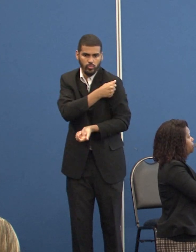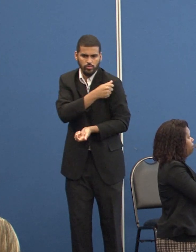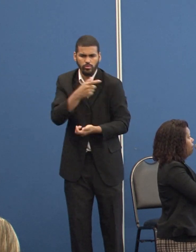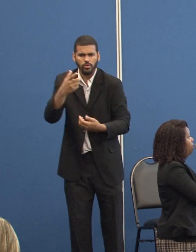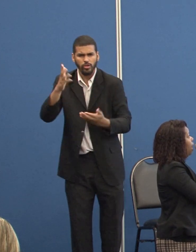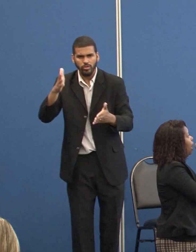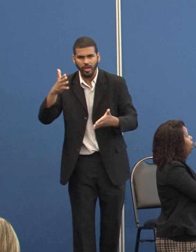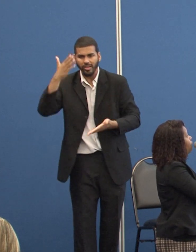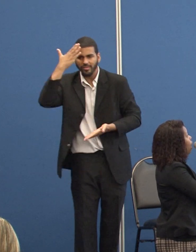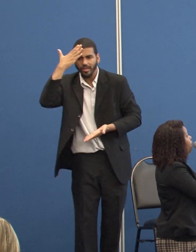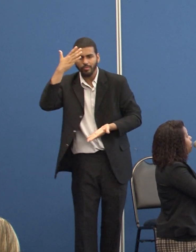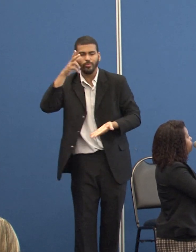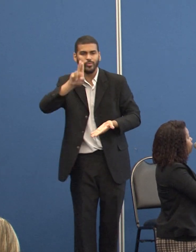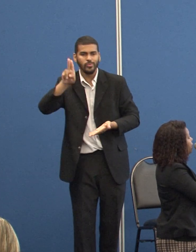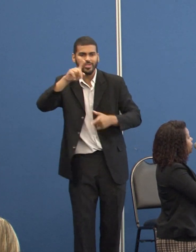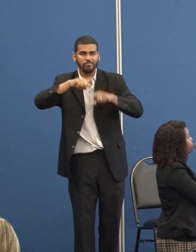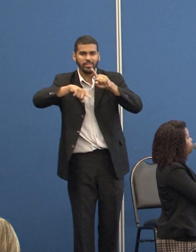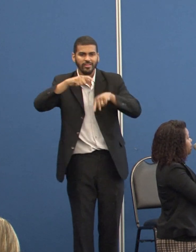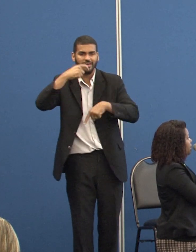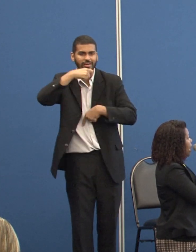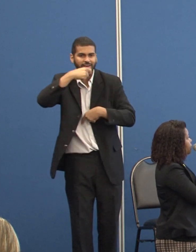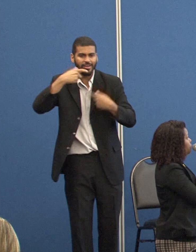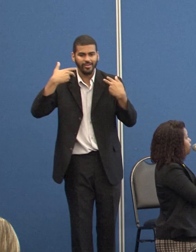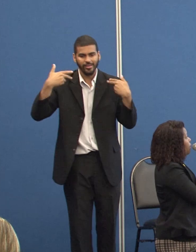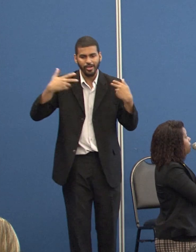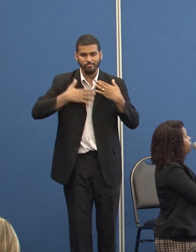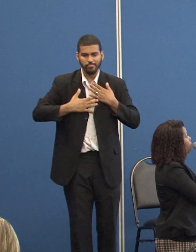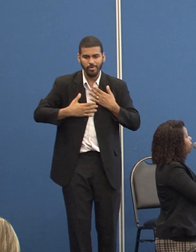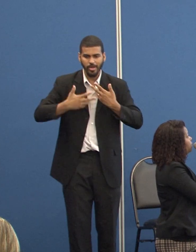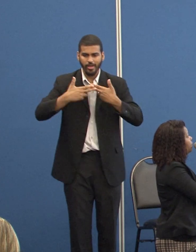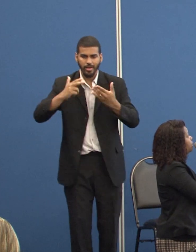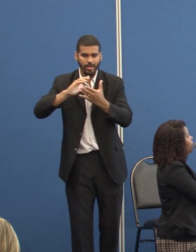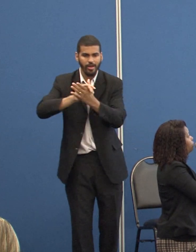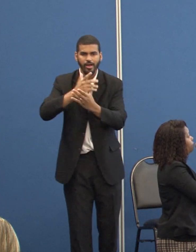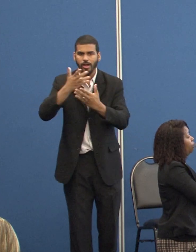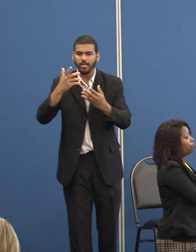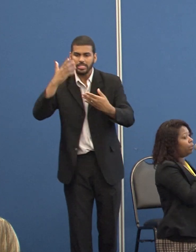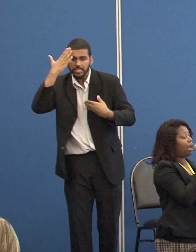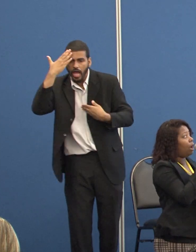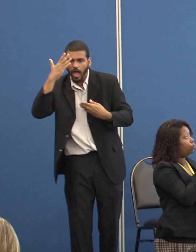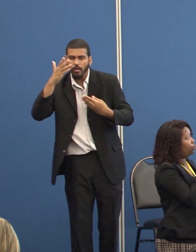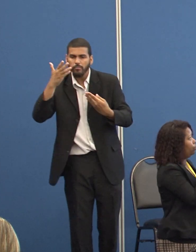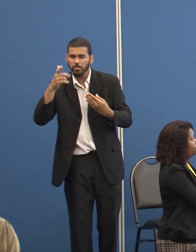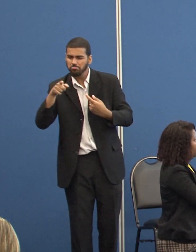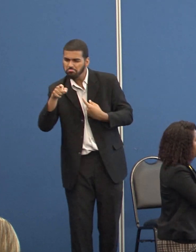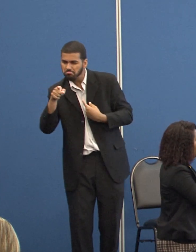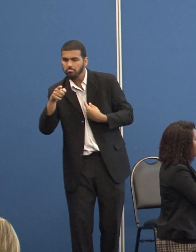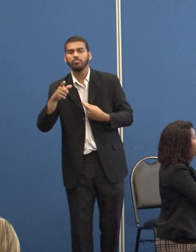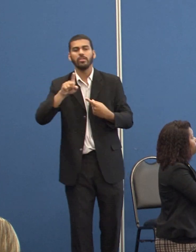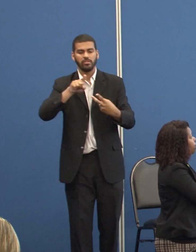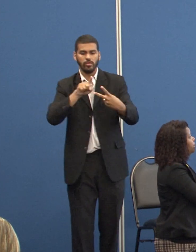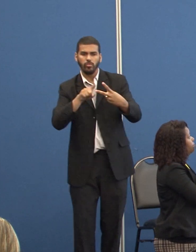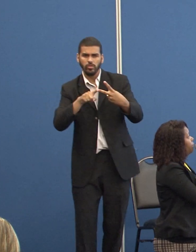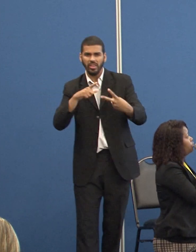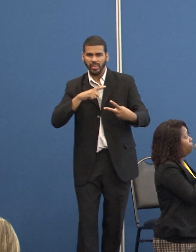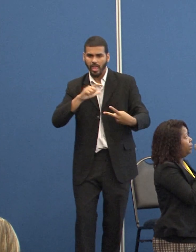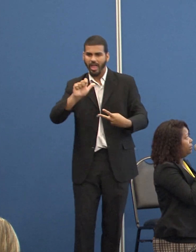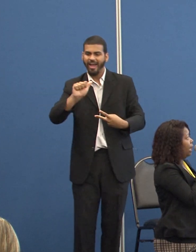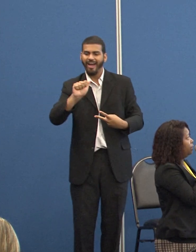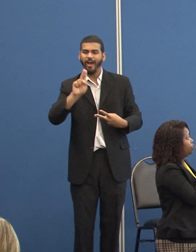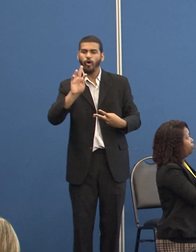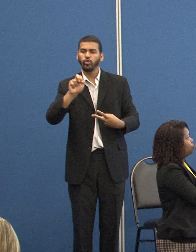higiene pessoal. Qual frequência são utilizados? Preocupações se o aluno possui autonomia,